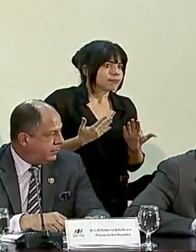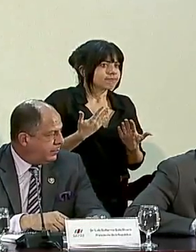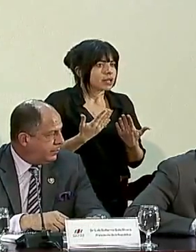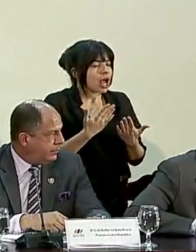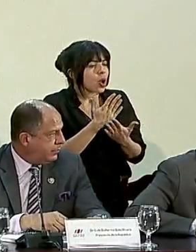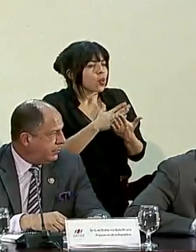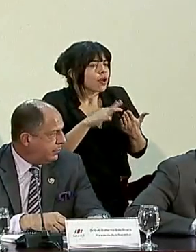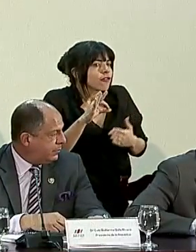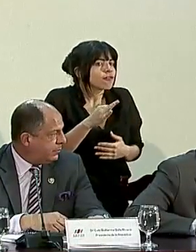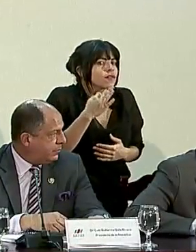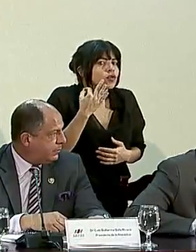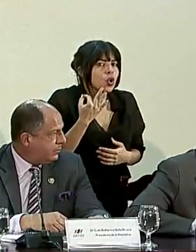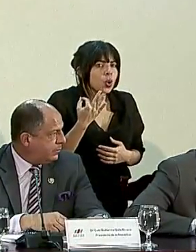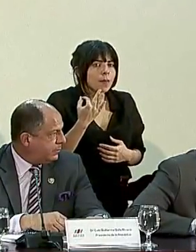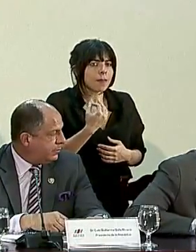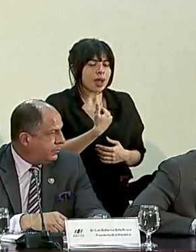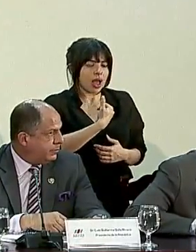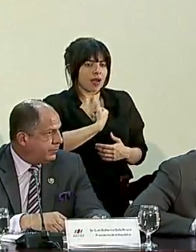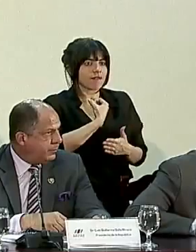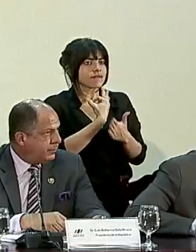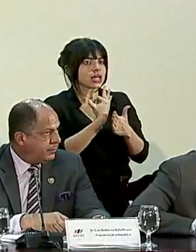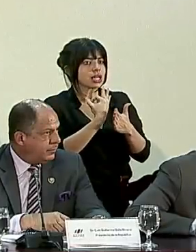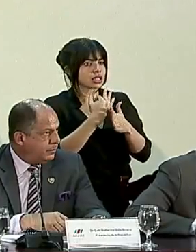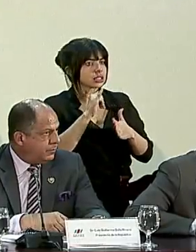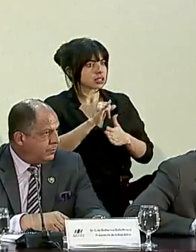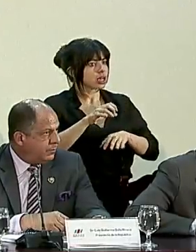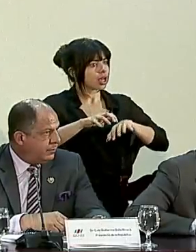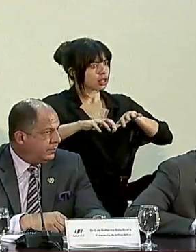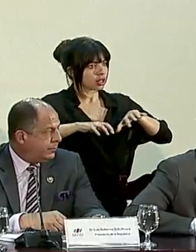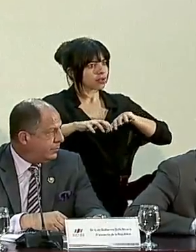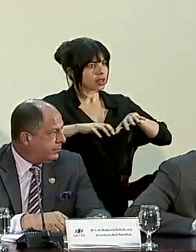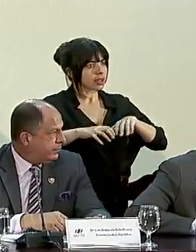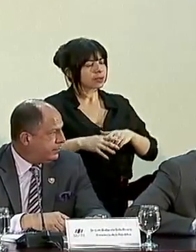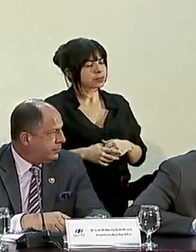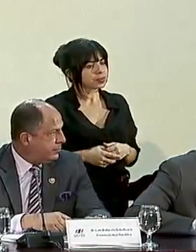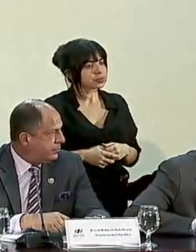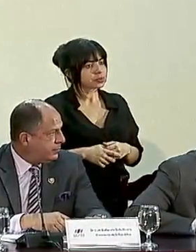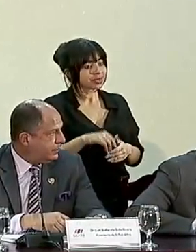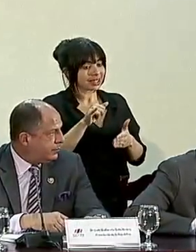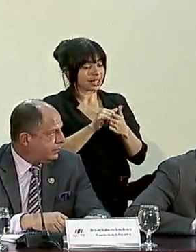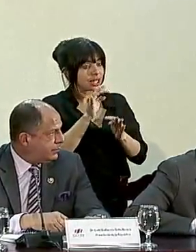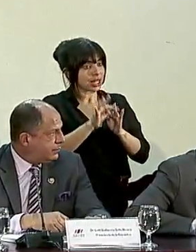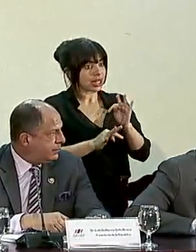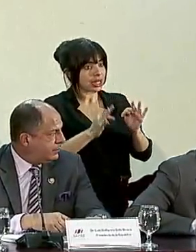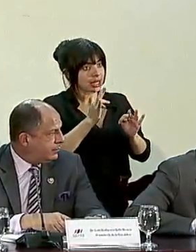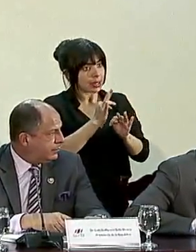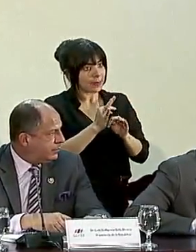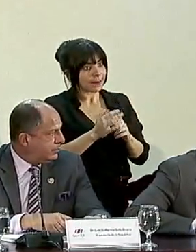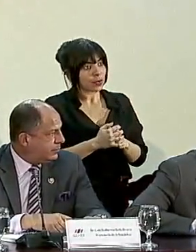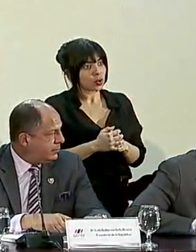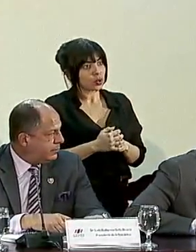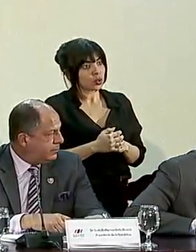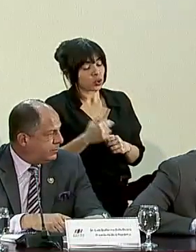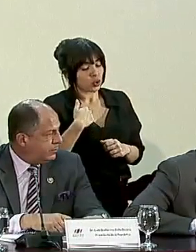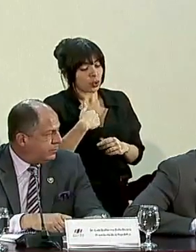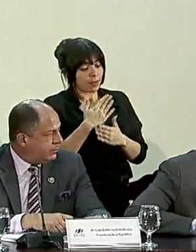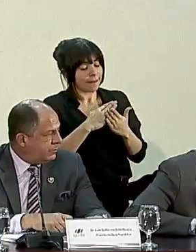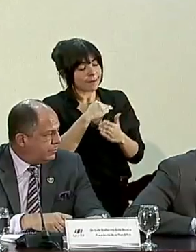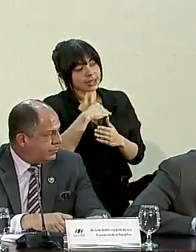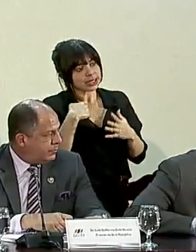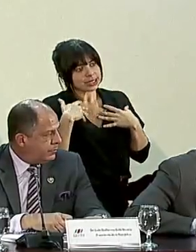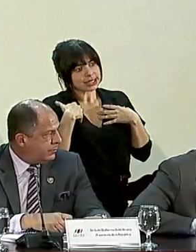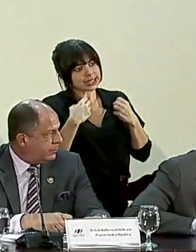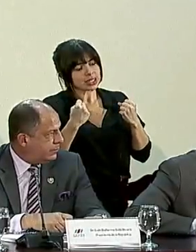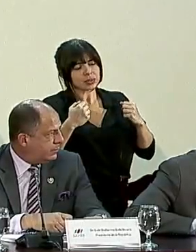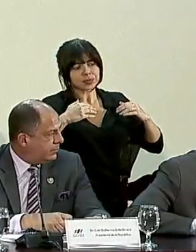algunas formas de autofinanciar la actividad. Ese tipo de, nosotros desde el Ministerio de Salud